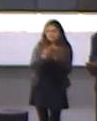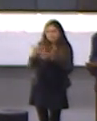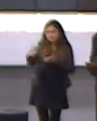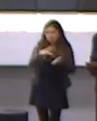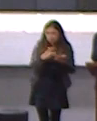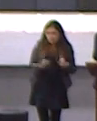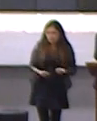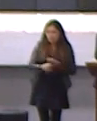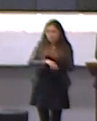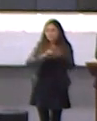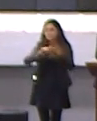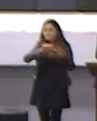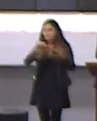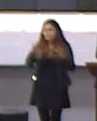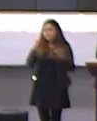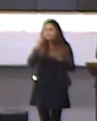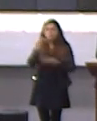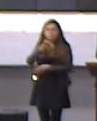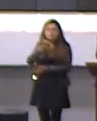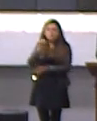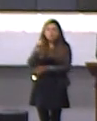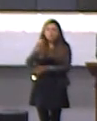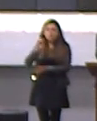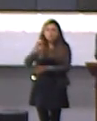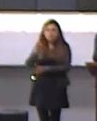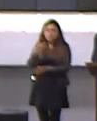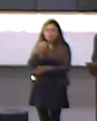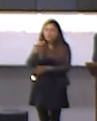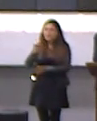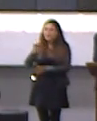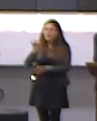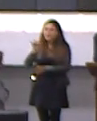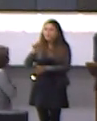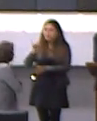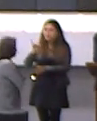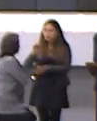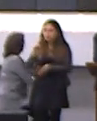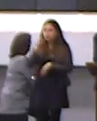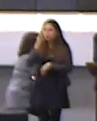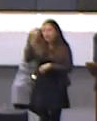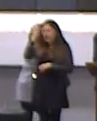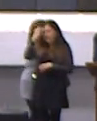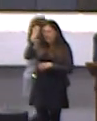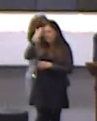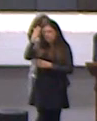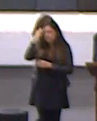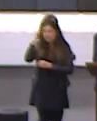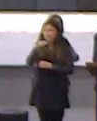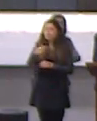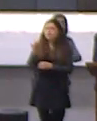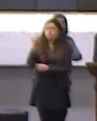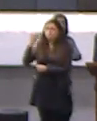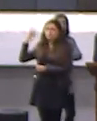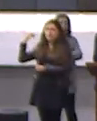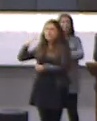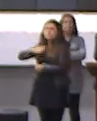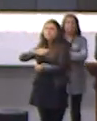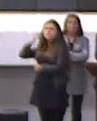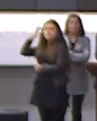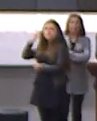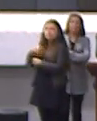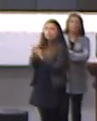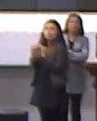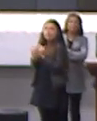el profesor josé antonio garcía fue profesor mío del colegio el profesor mío de la